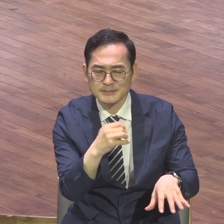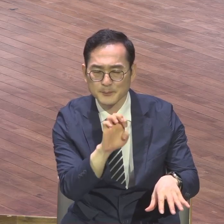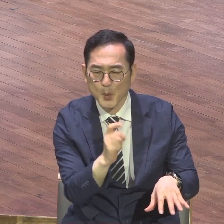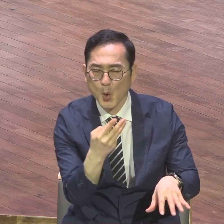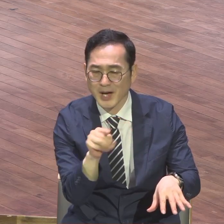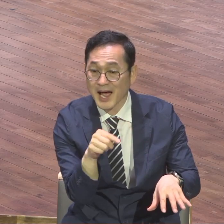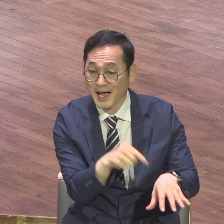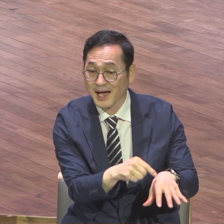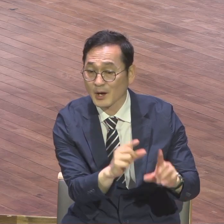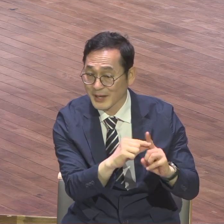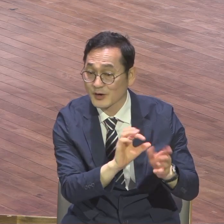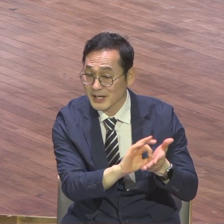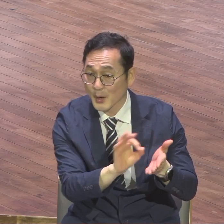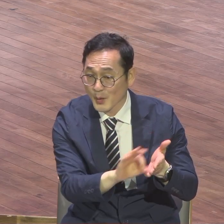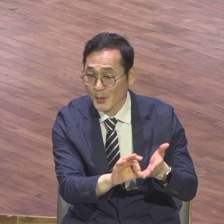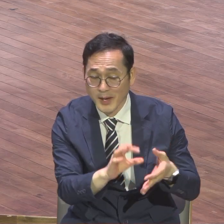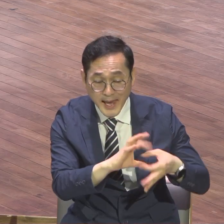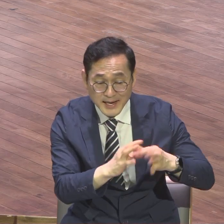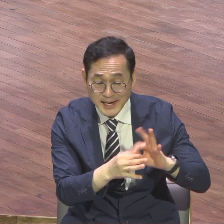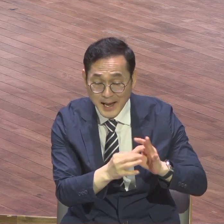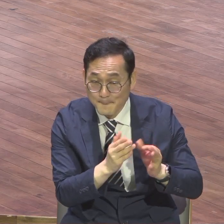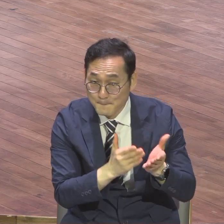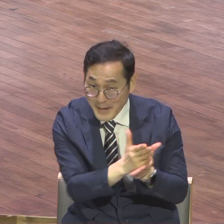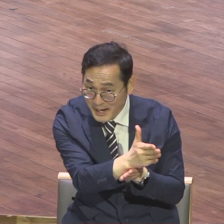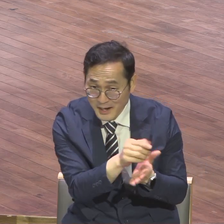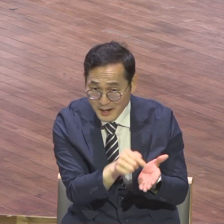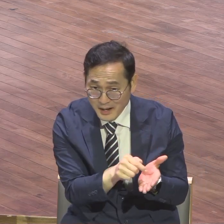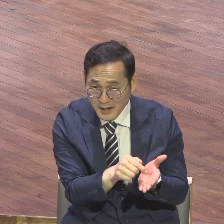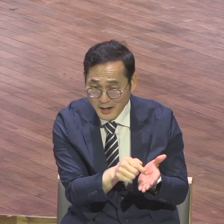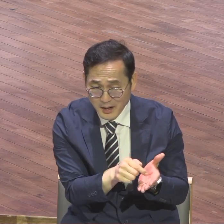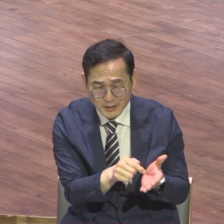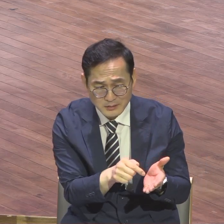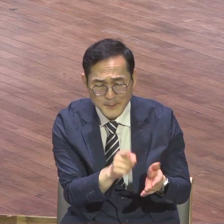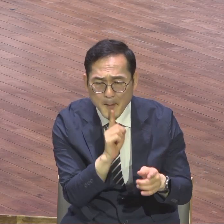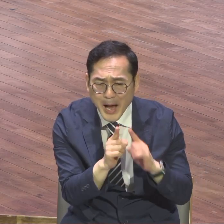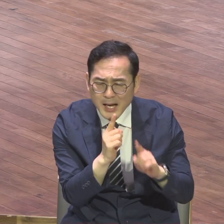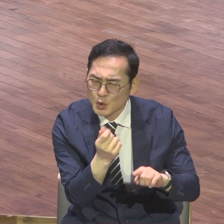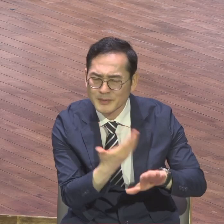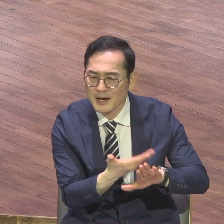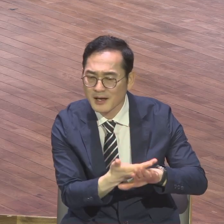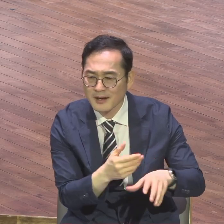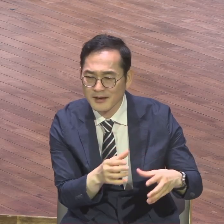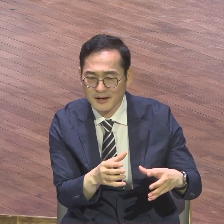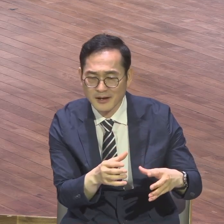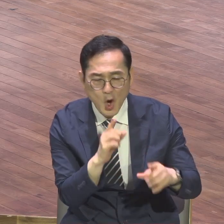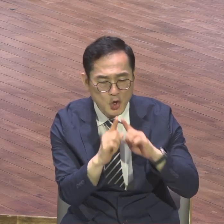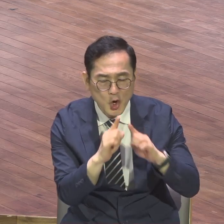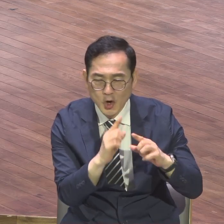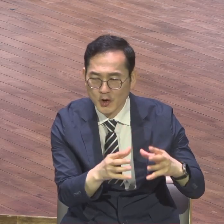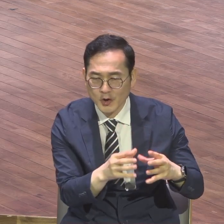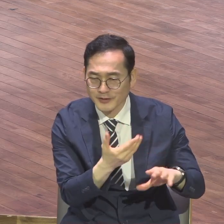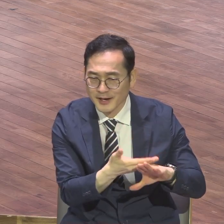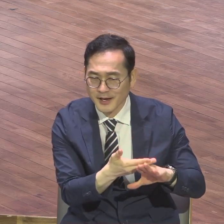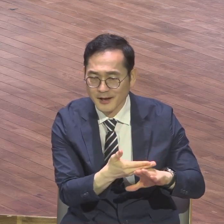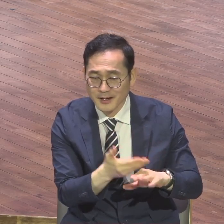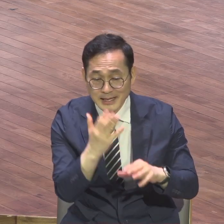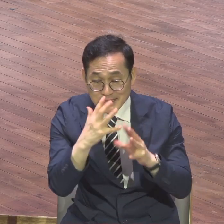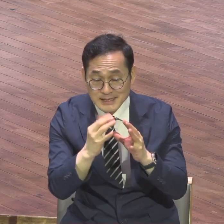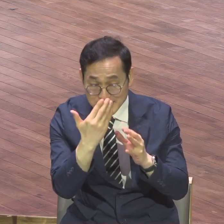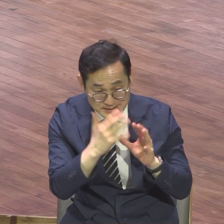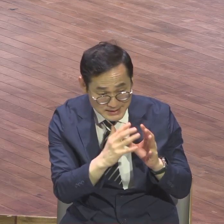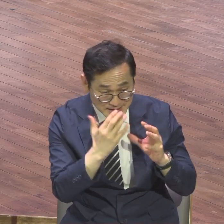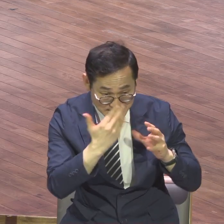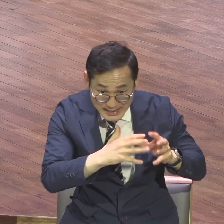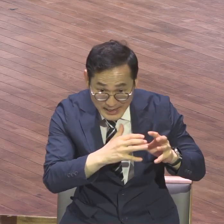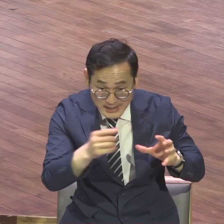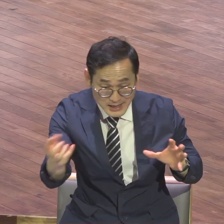헬라어를 사용하기 때문에 언어가 달라요. 헬라 문화권이라. 지금 또 이스라엘에 들어갔는데